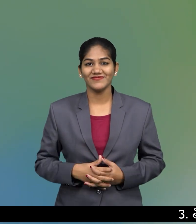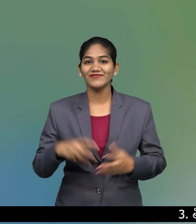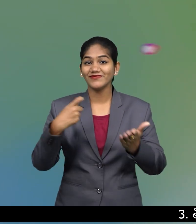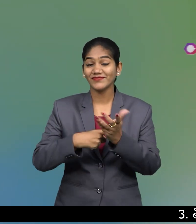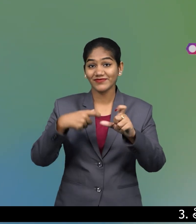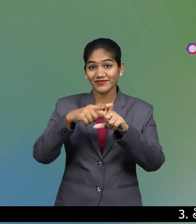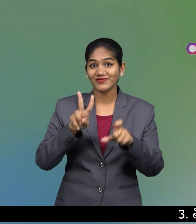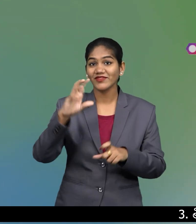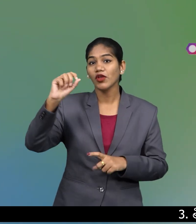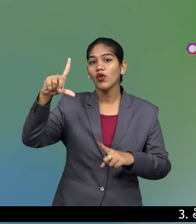3. తిరుగుబాటు,